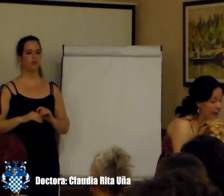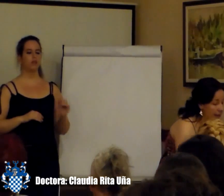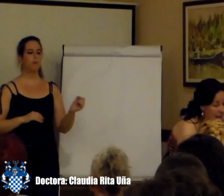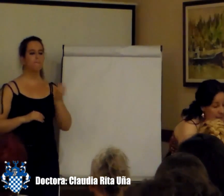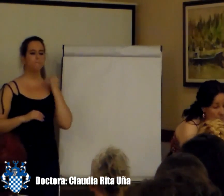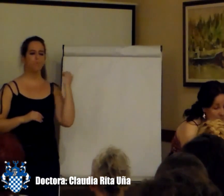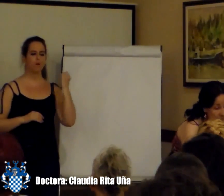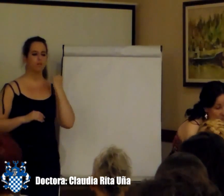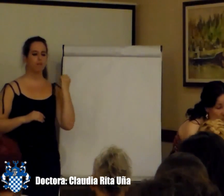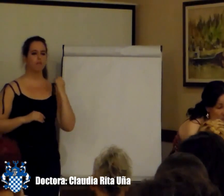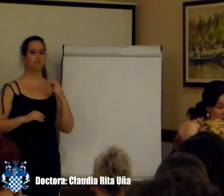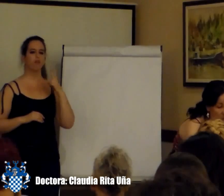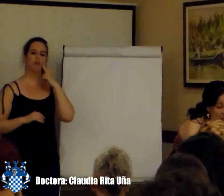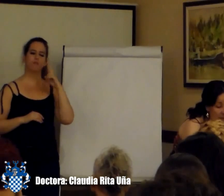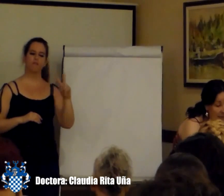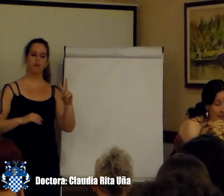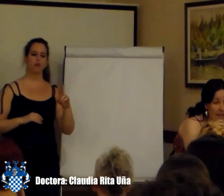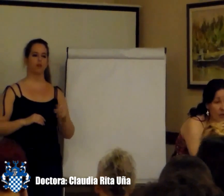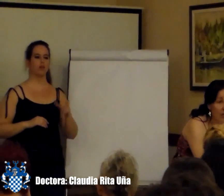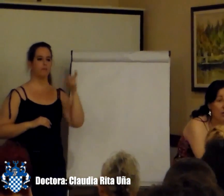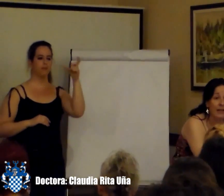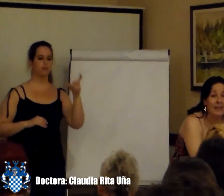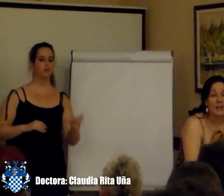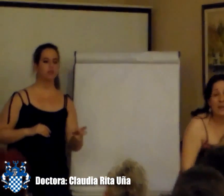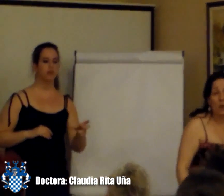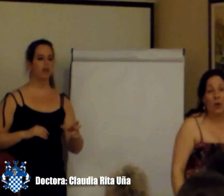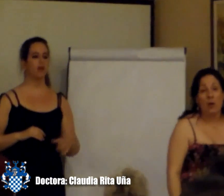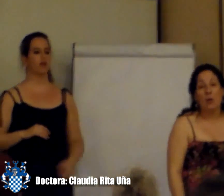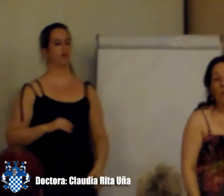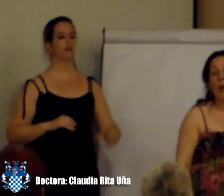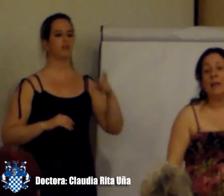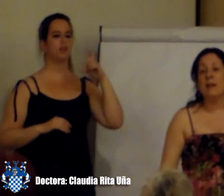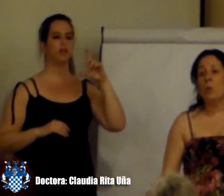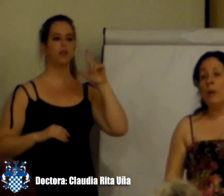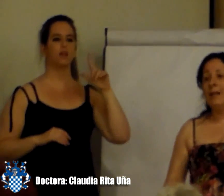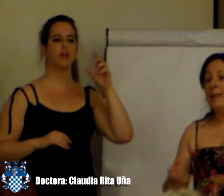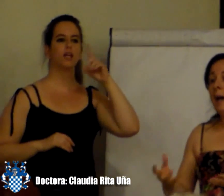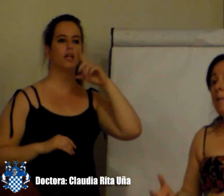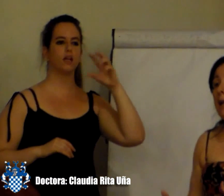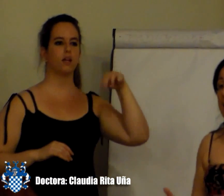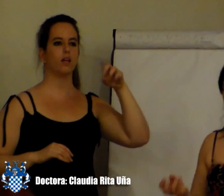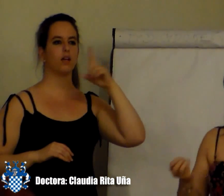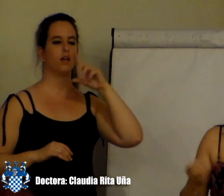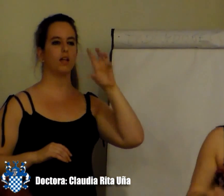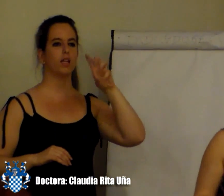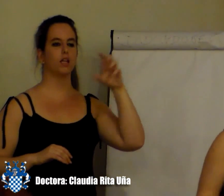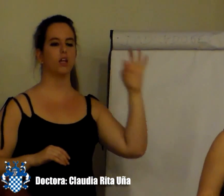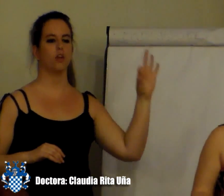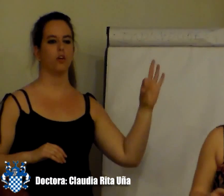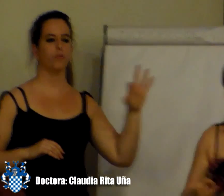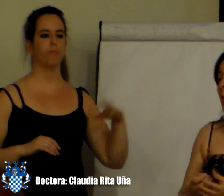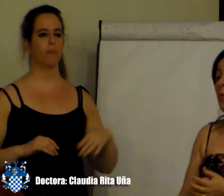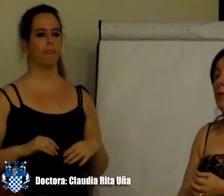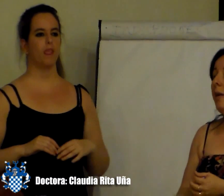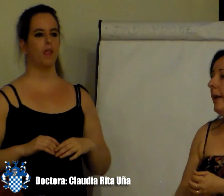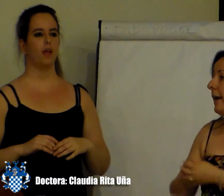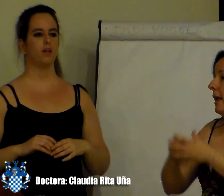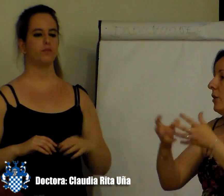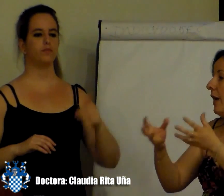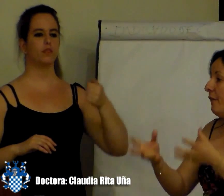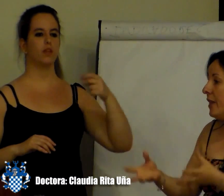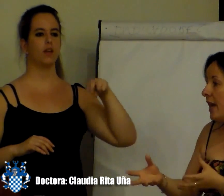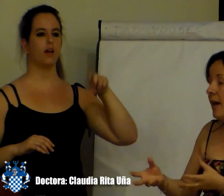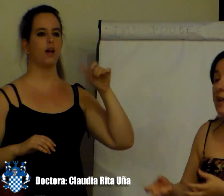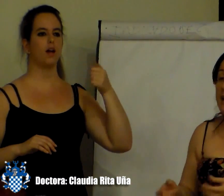Importantísimo ver en un paciente con fibromialgia que el diagnóstico es clínico. No hay ninguna tabla, ningún análisis,